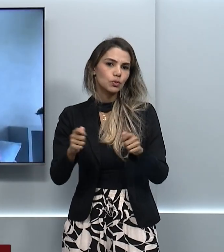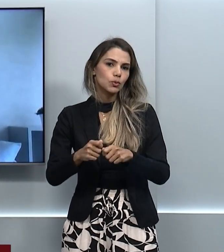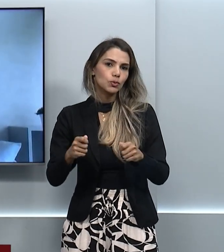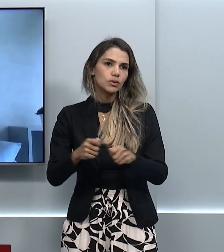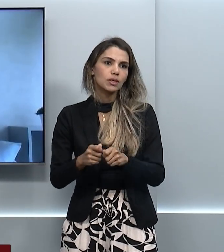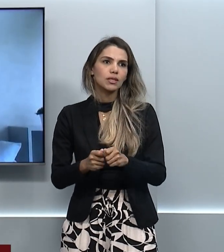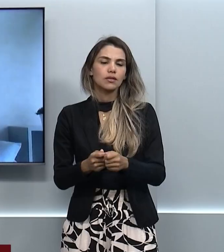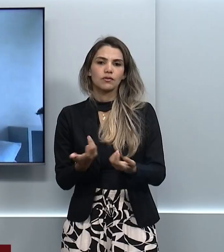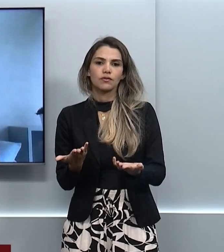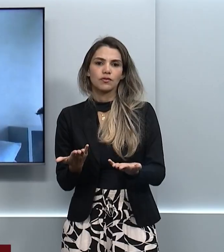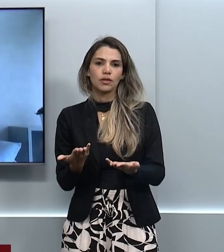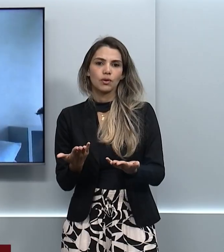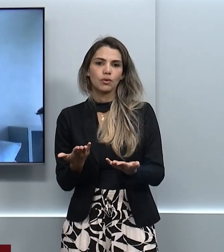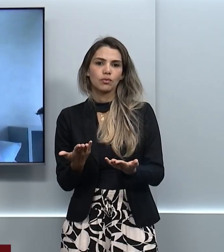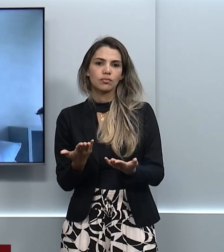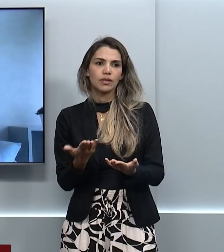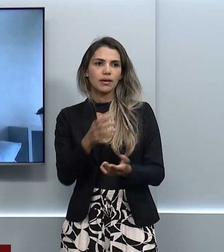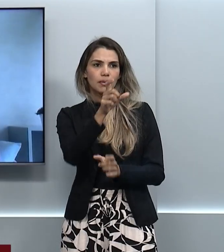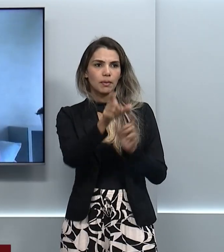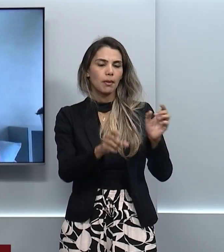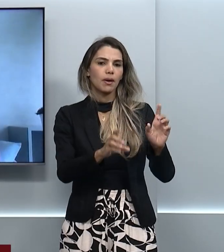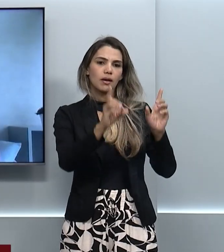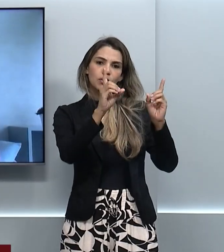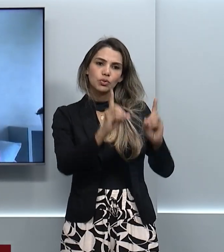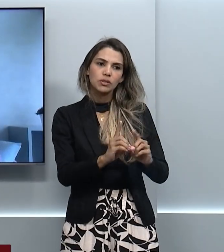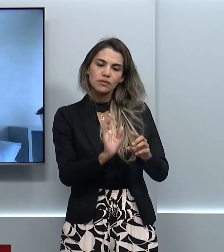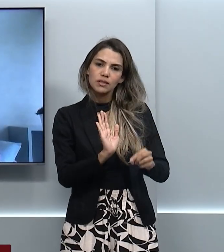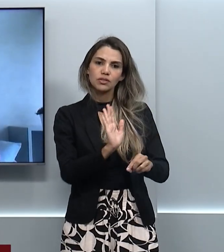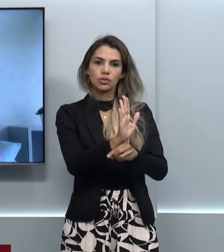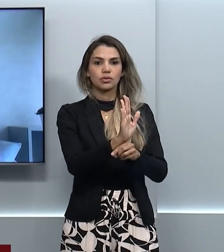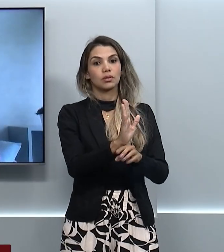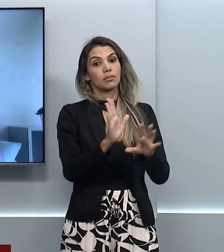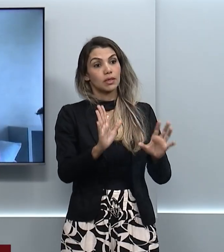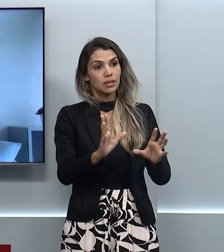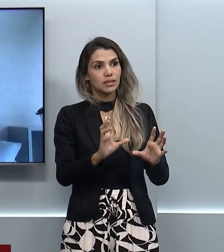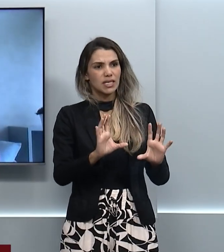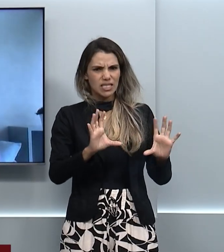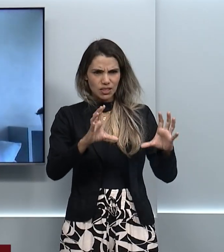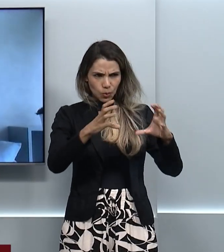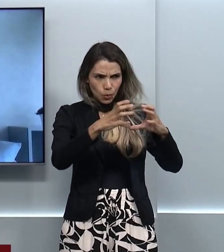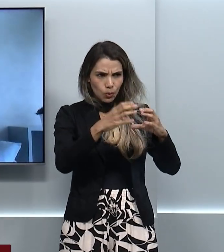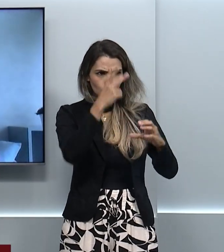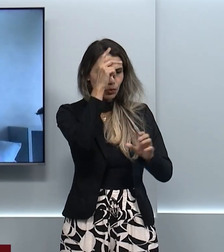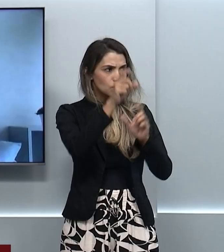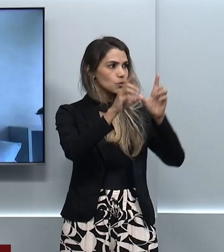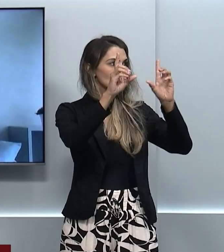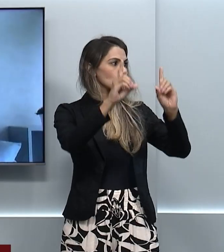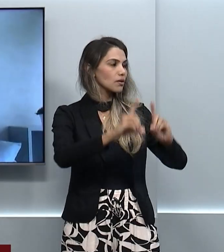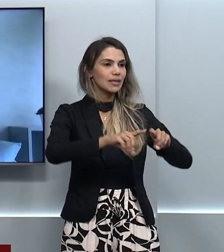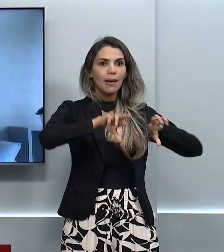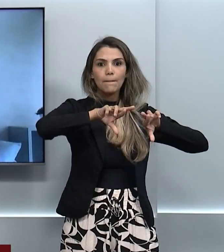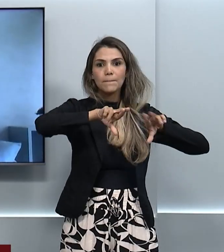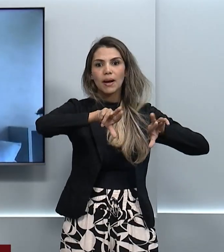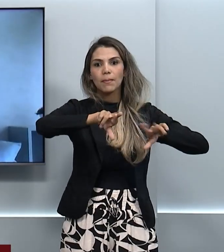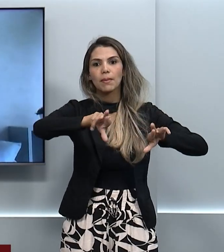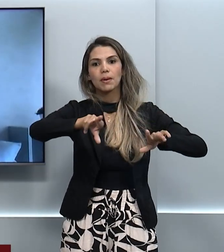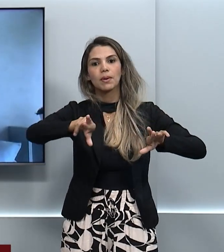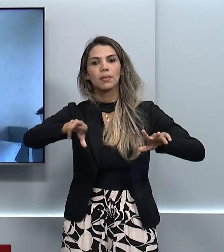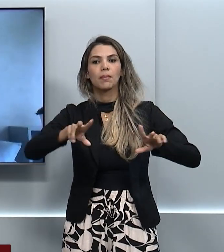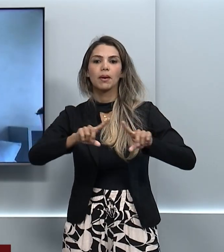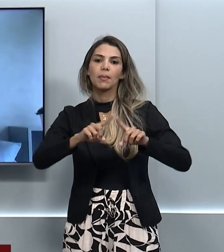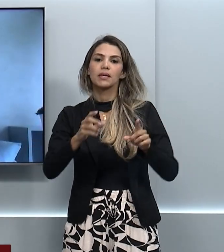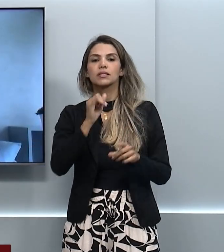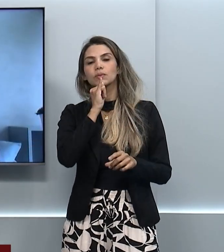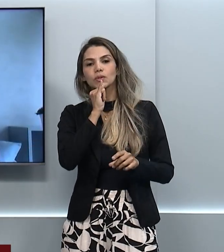deficiência, que na verdade estamos falando de um grupo muito diverso, não é? Mas o que você acredita que pode ser